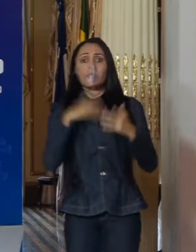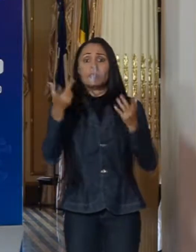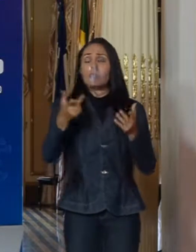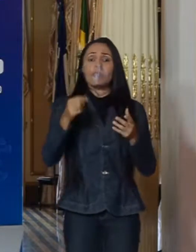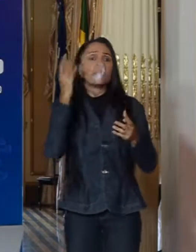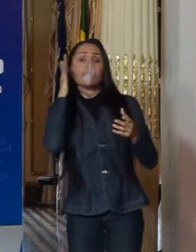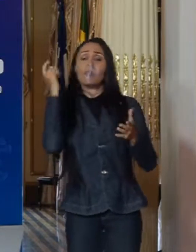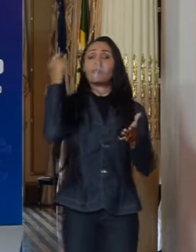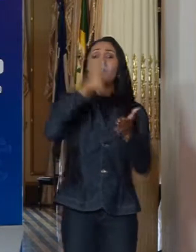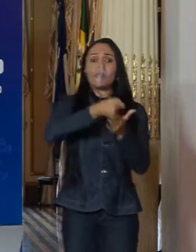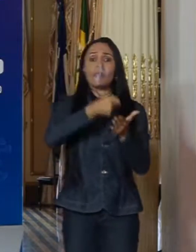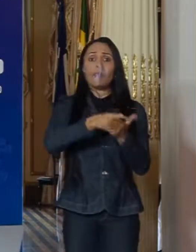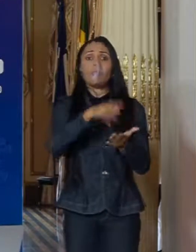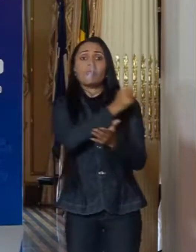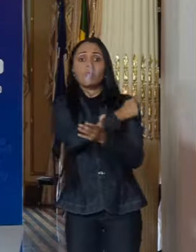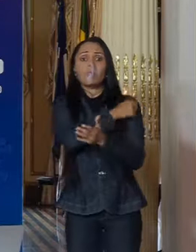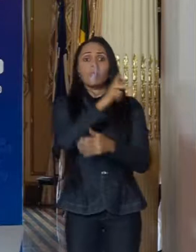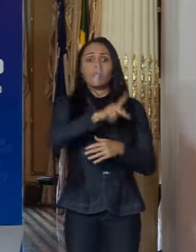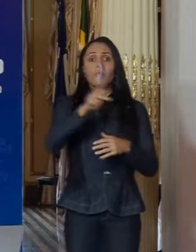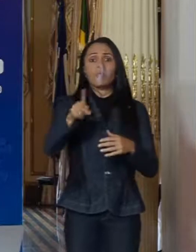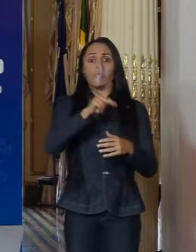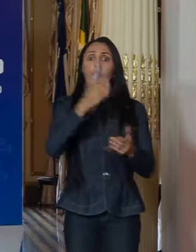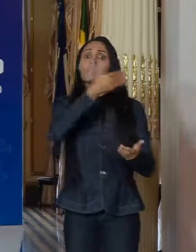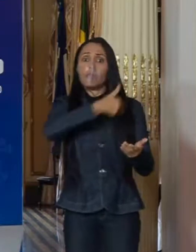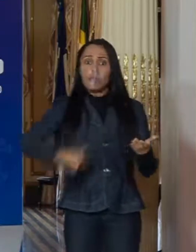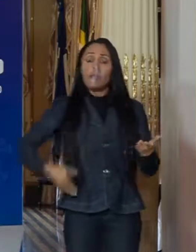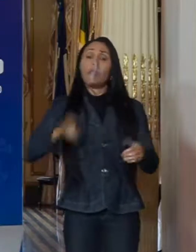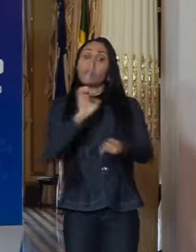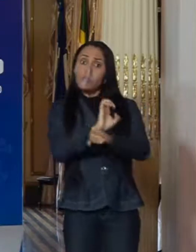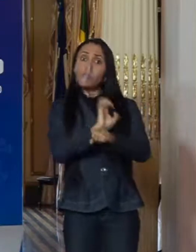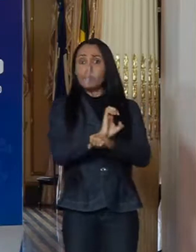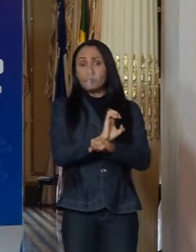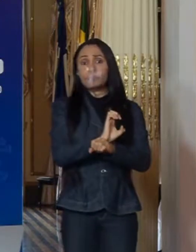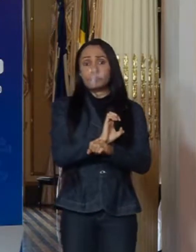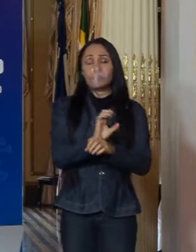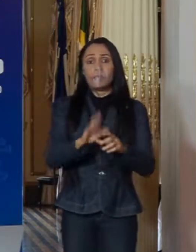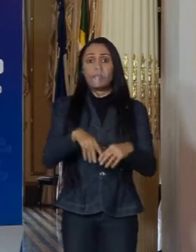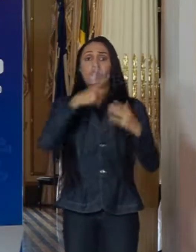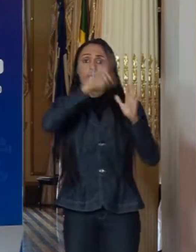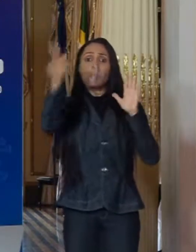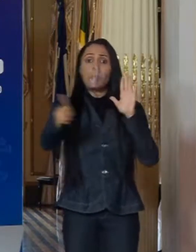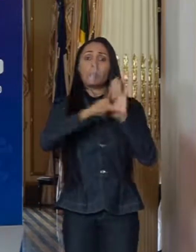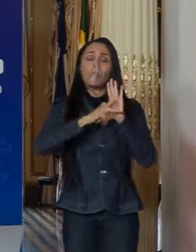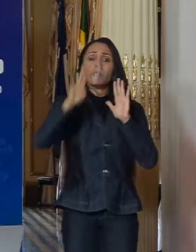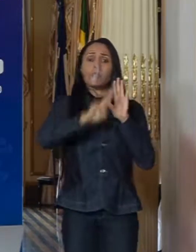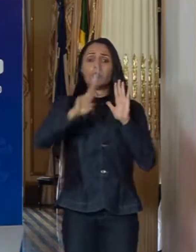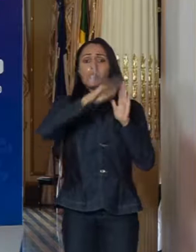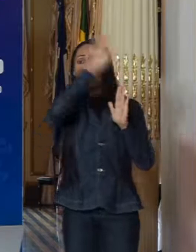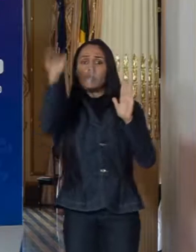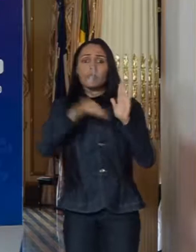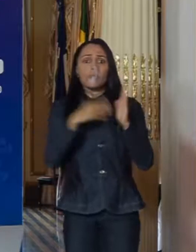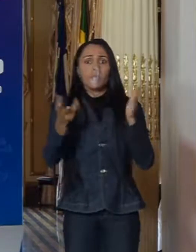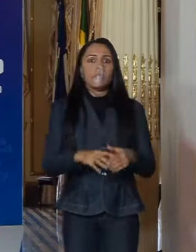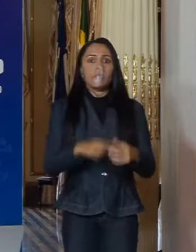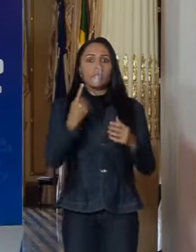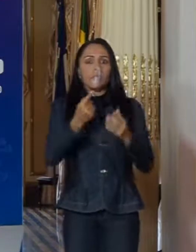pagar pelo acesso dos estudantes e professores vai ser o estado mas eles vão poder utilizar suas próprias ferramentas suas formas plataformas